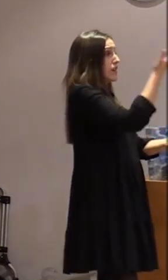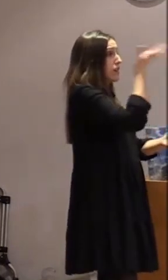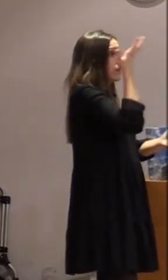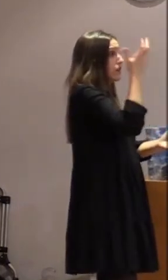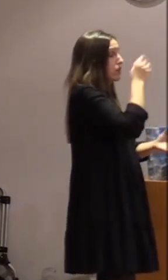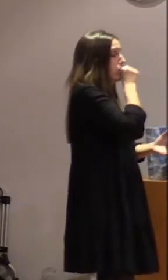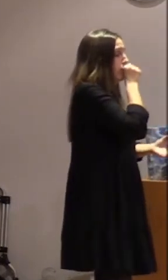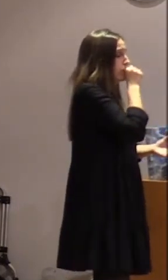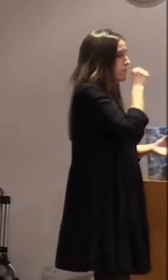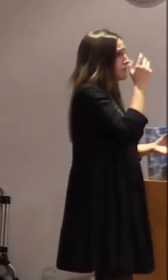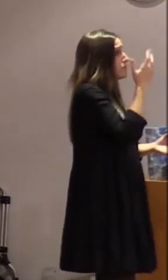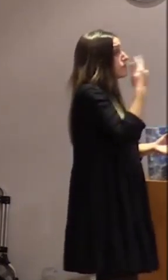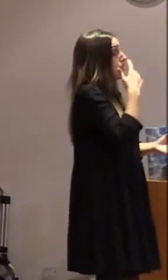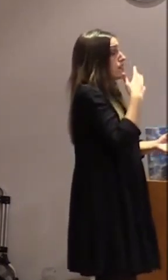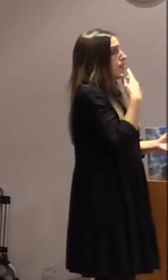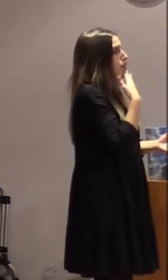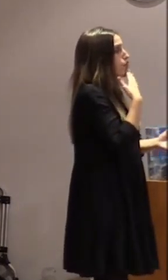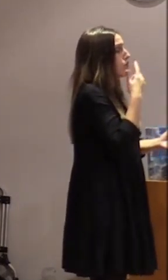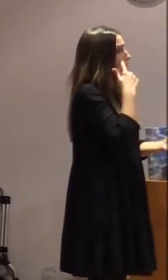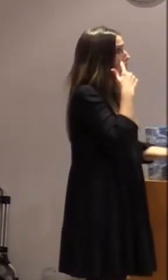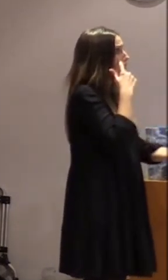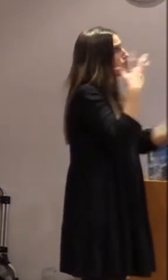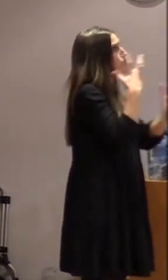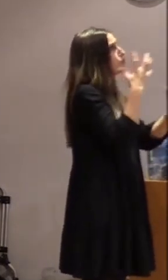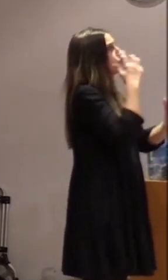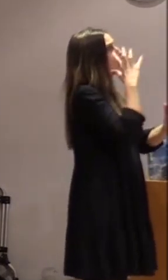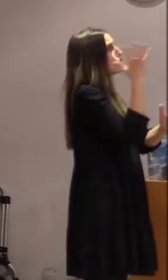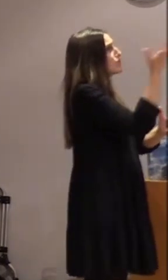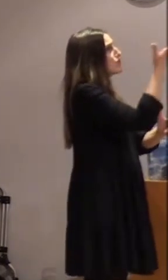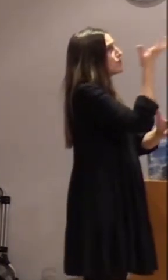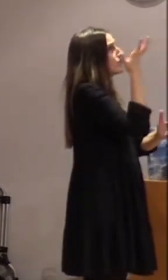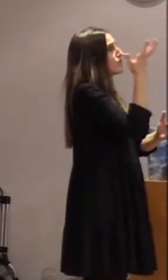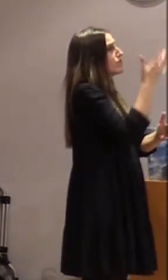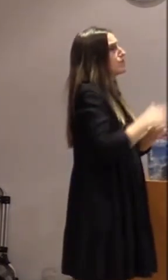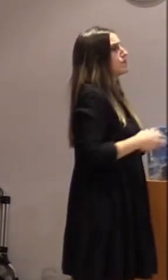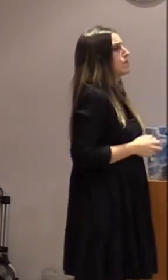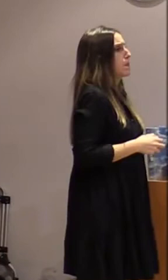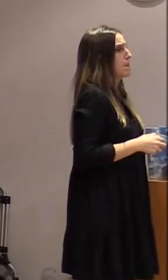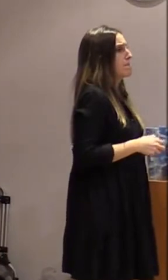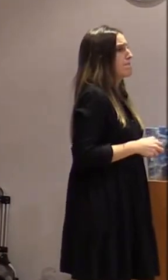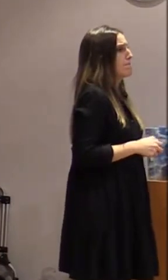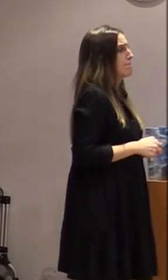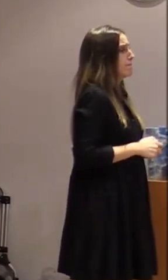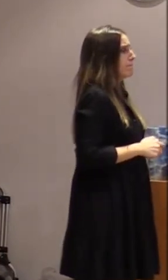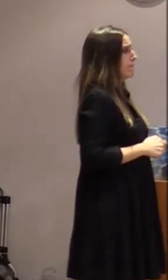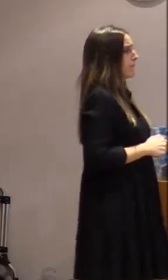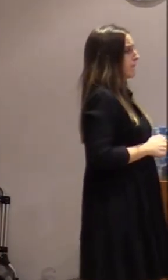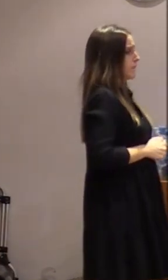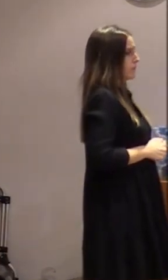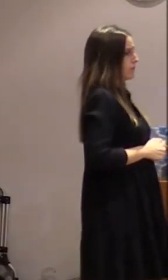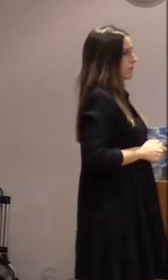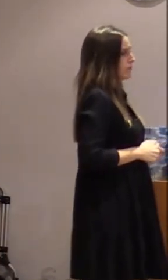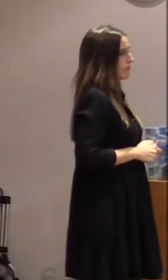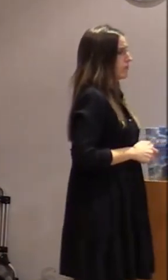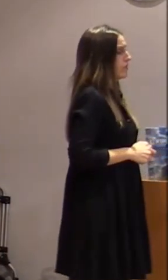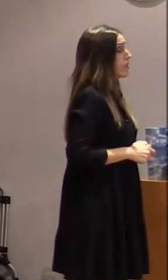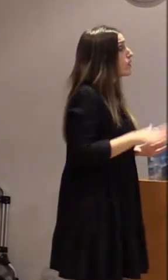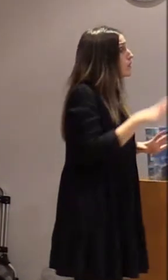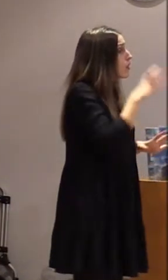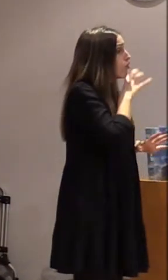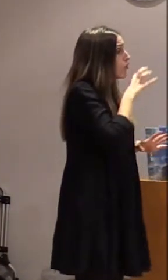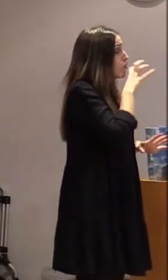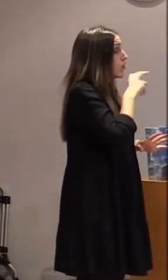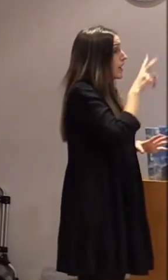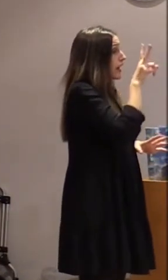como que era lo que le había impactado ver los cielos volcánicos del Krakatoa, ¿no? Aunque él vivía en Noruega. Lo curioso es que hace